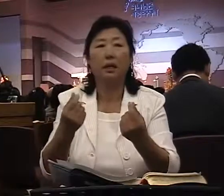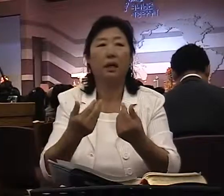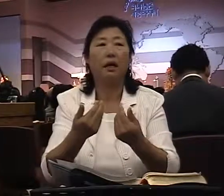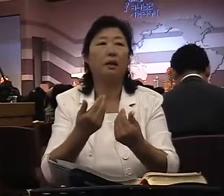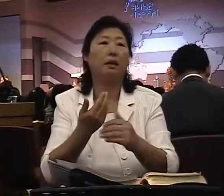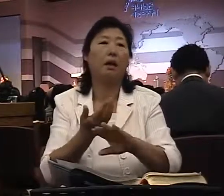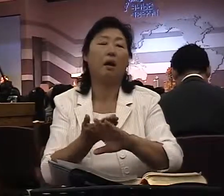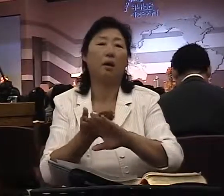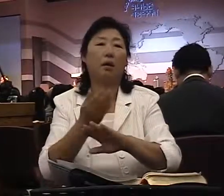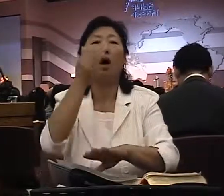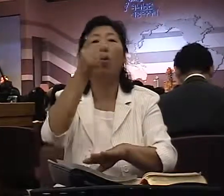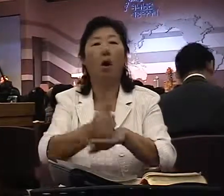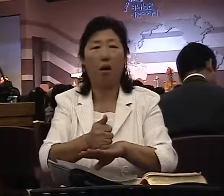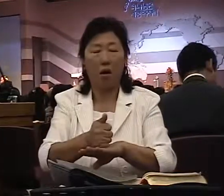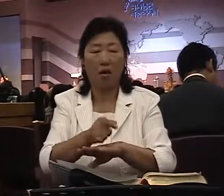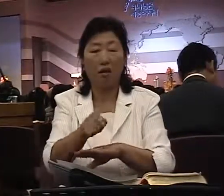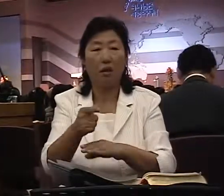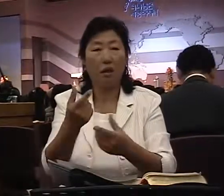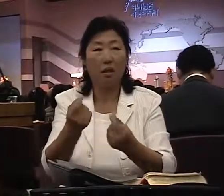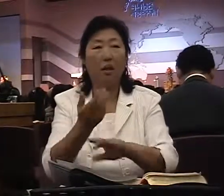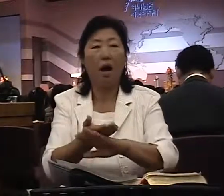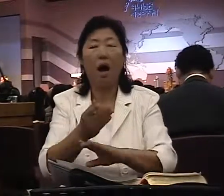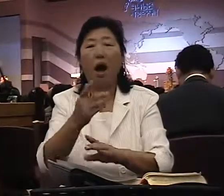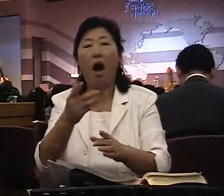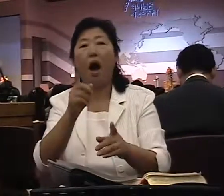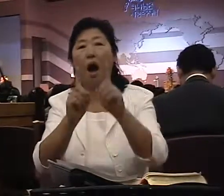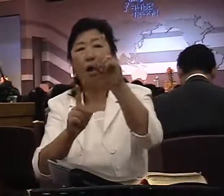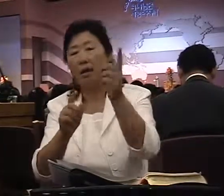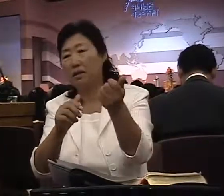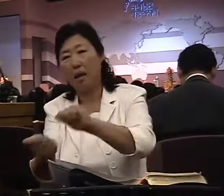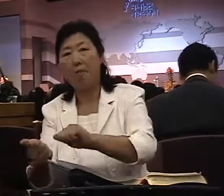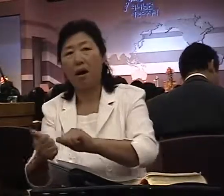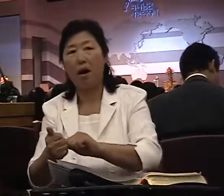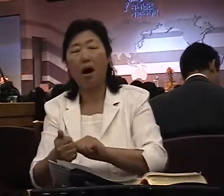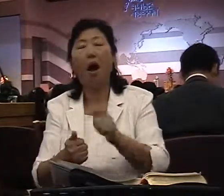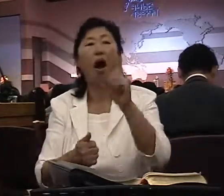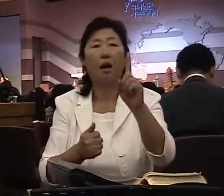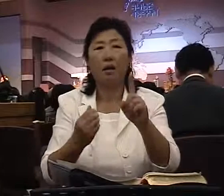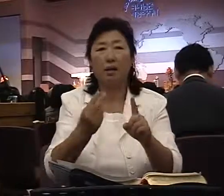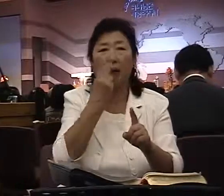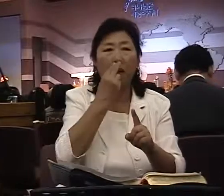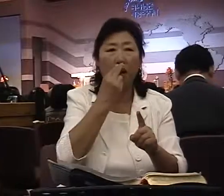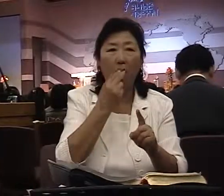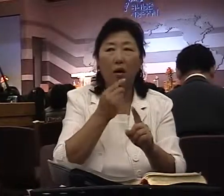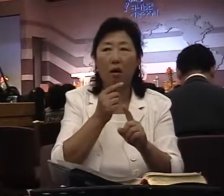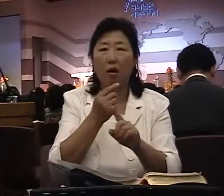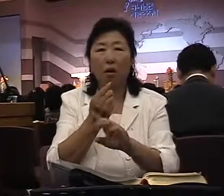결과가 하나는 사망이고 하나는 생명입니다. 다룰 수가 없어요.